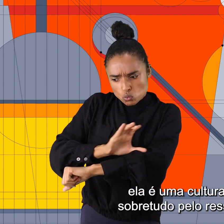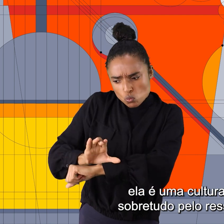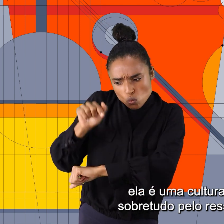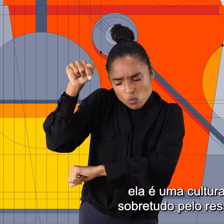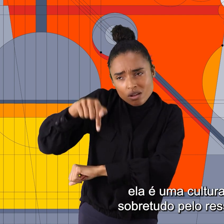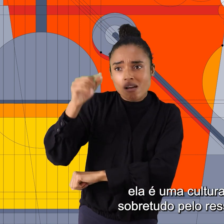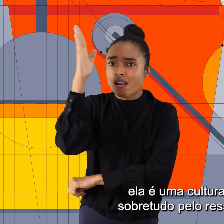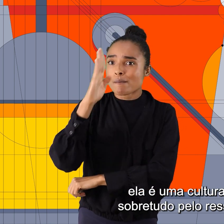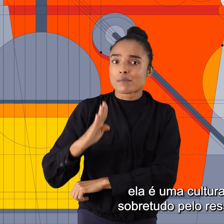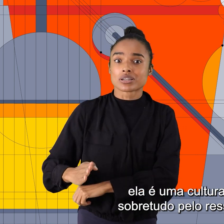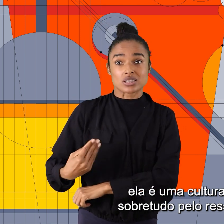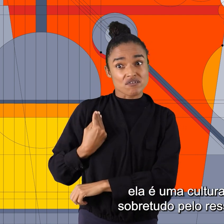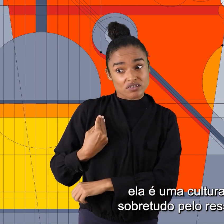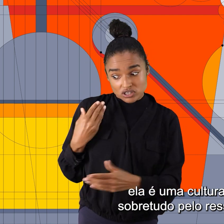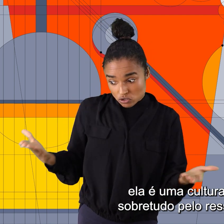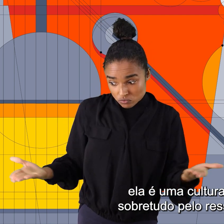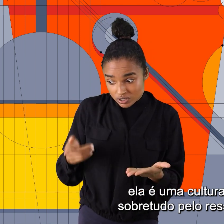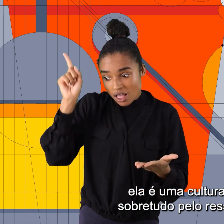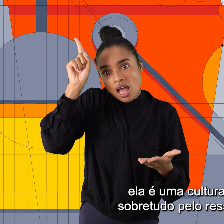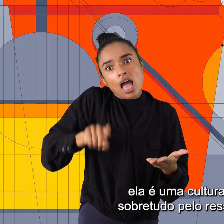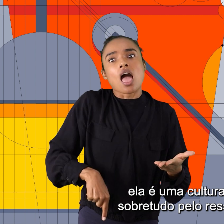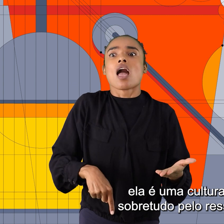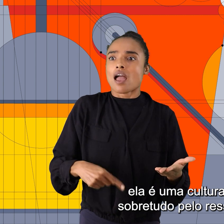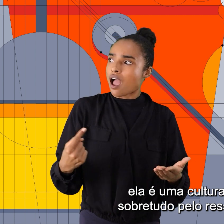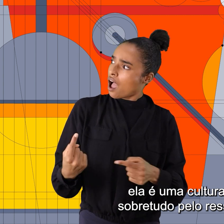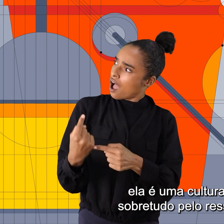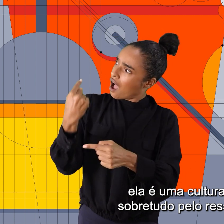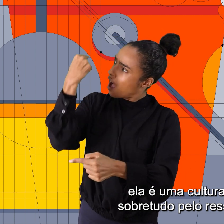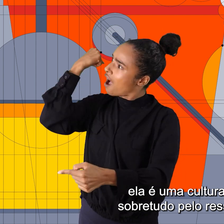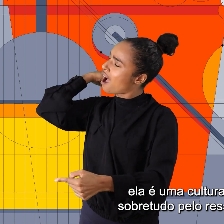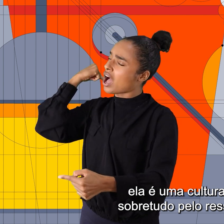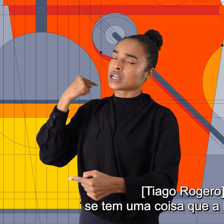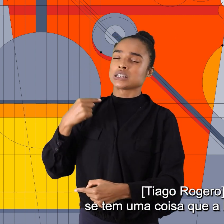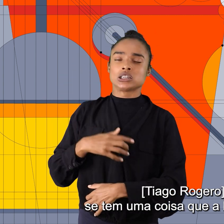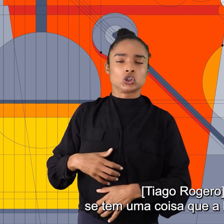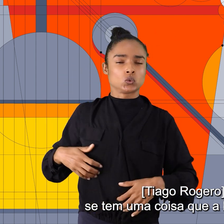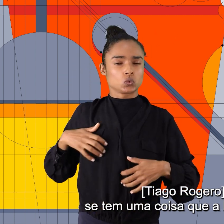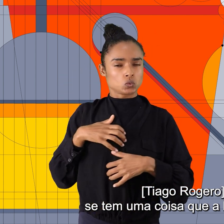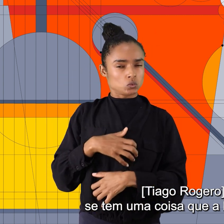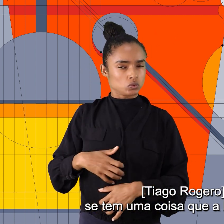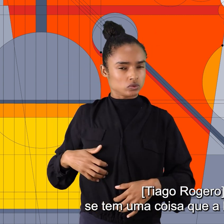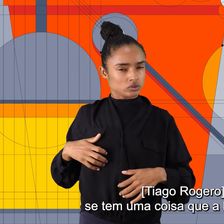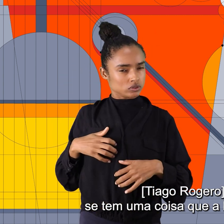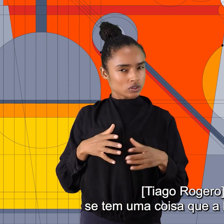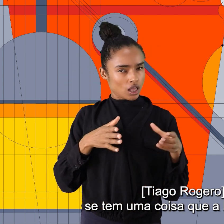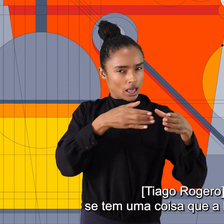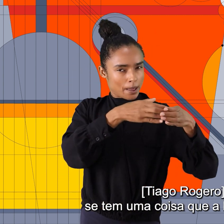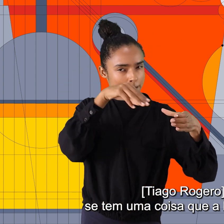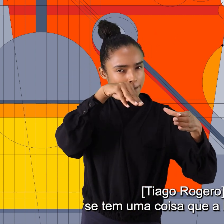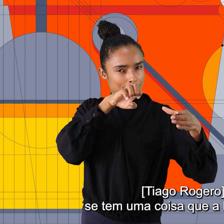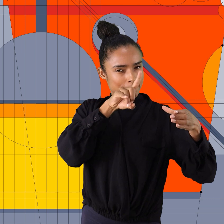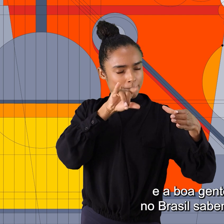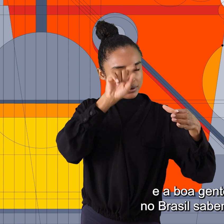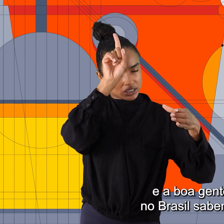hoje, ela é uma cultura marcada sobretudo pelo ressentimento. Agora, se tem uma coisa que a boa